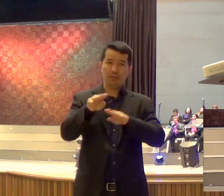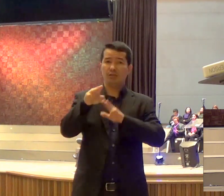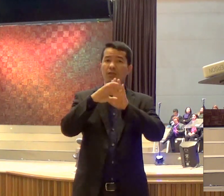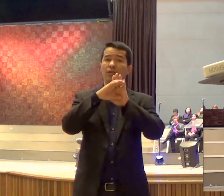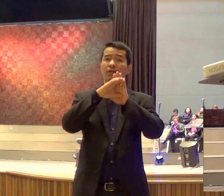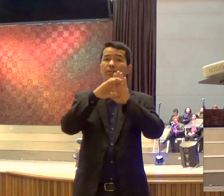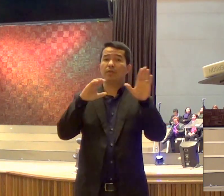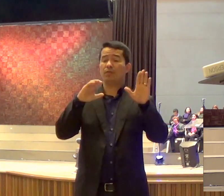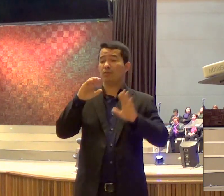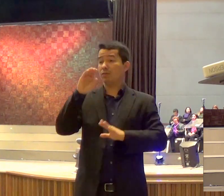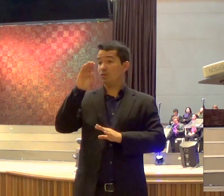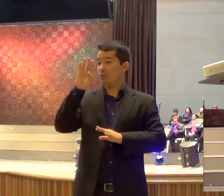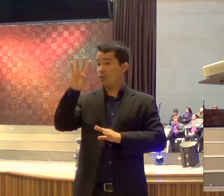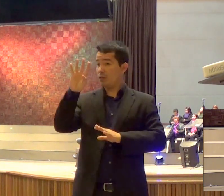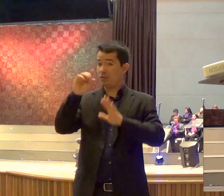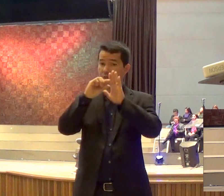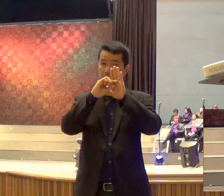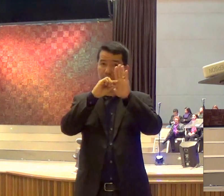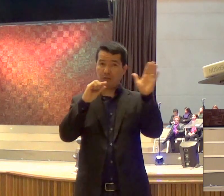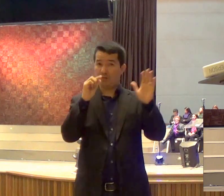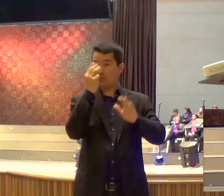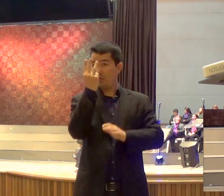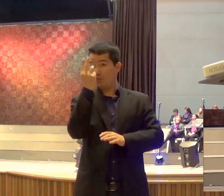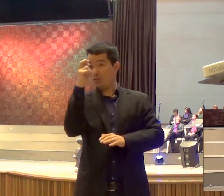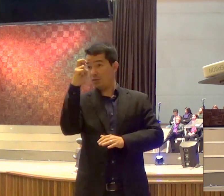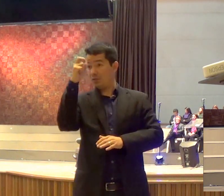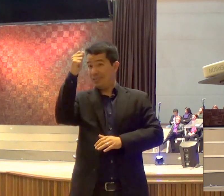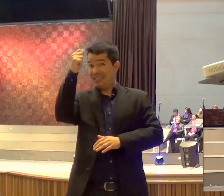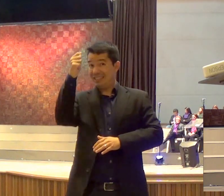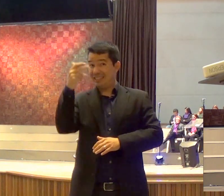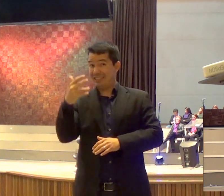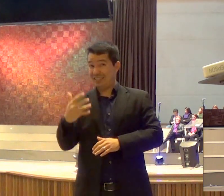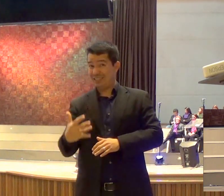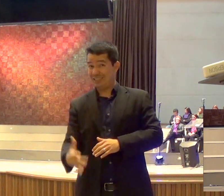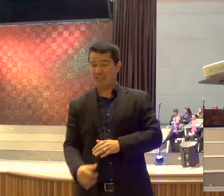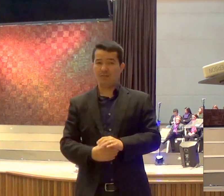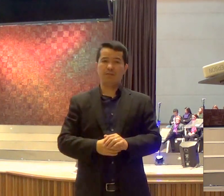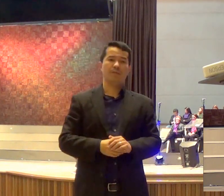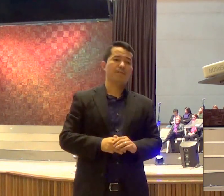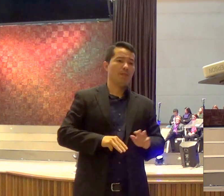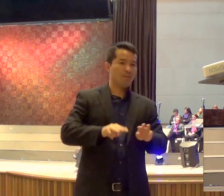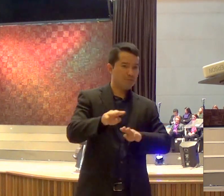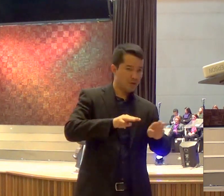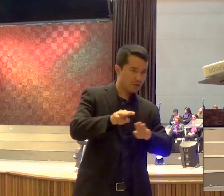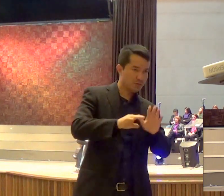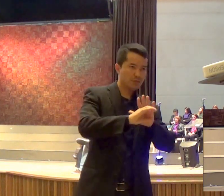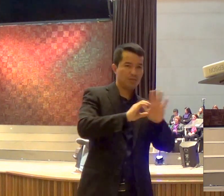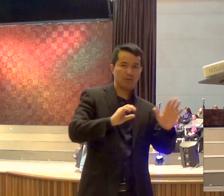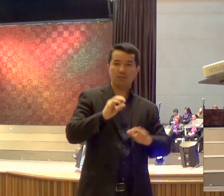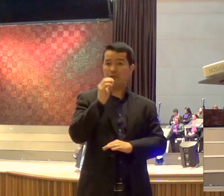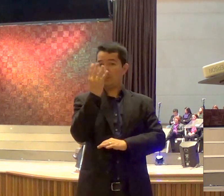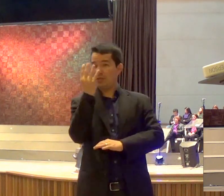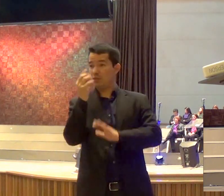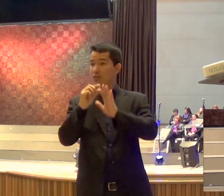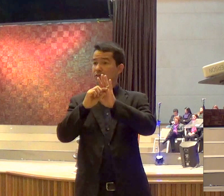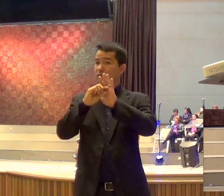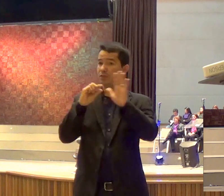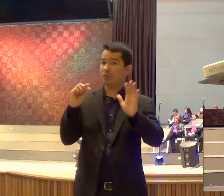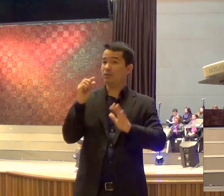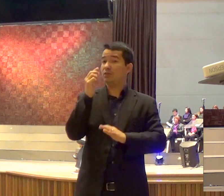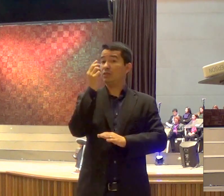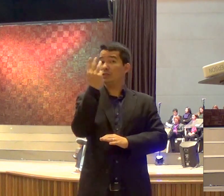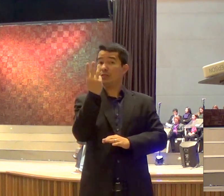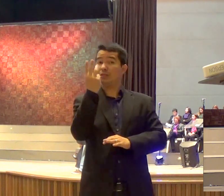a partir do verso 35 evangelho de Marcos Capítulo 4 a partir do verso 35 palavra de